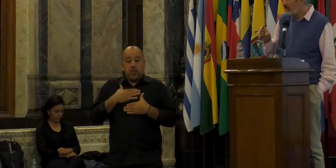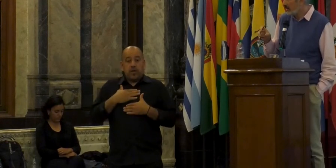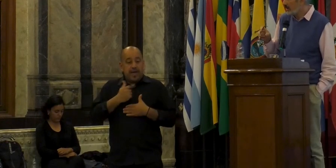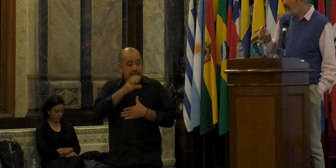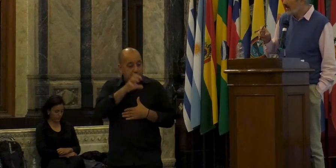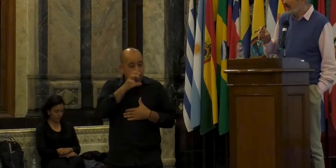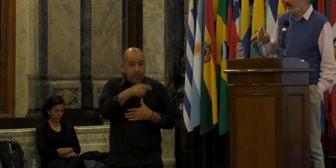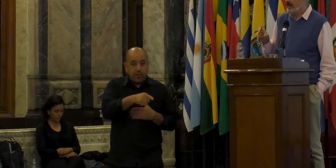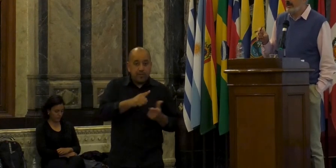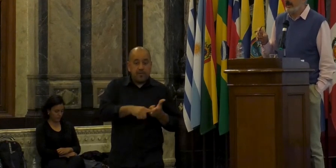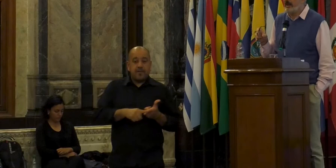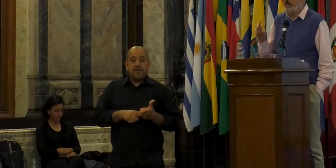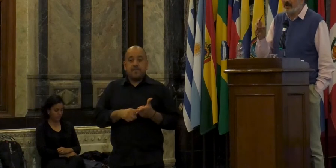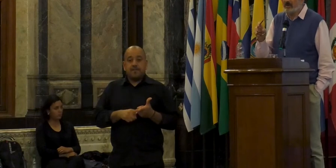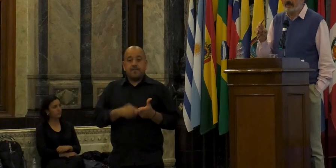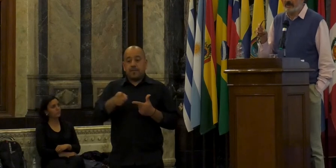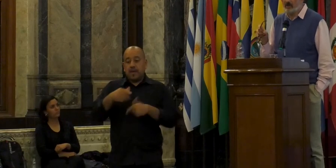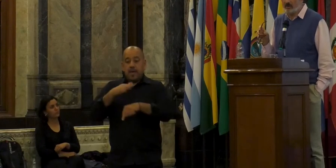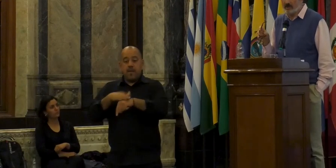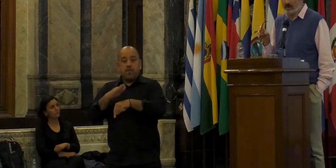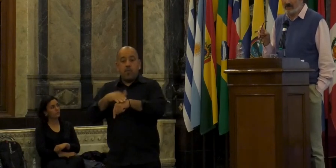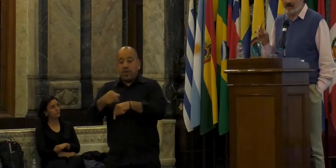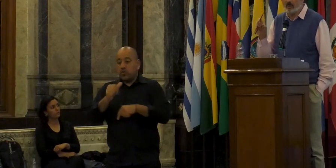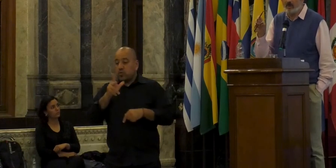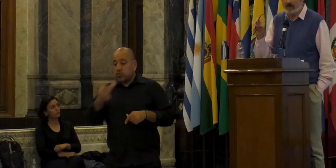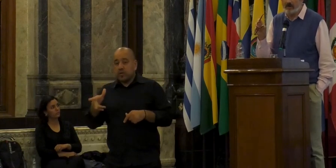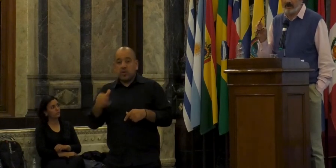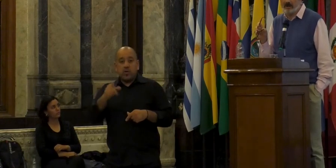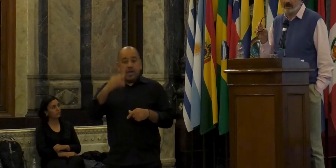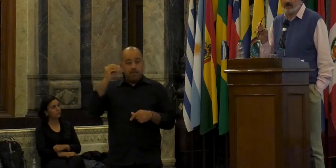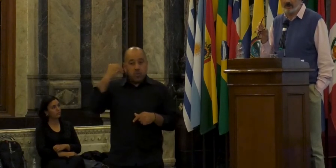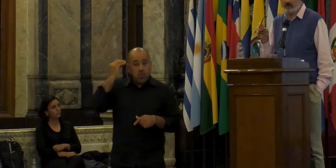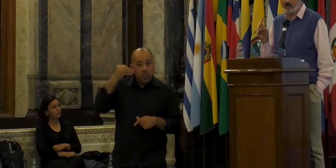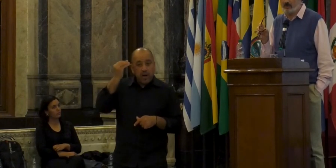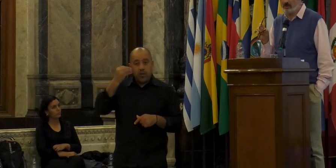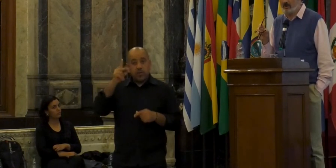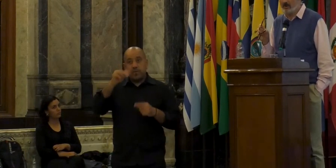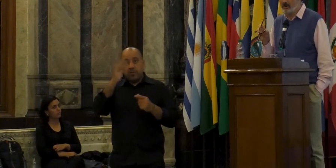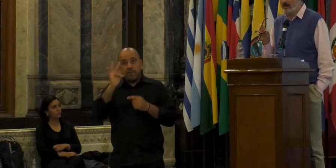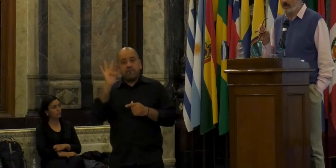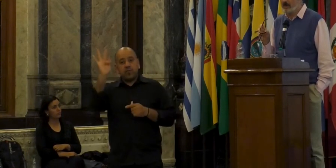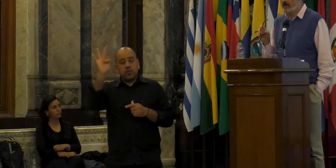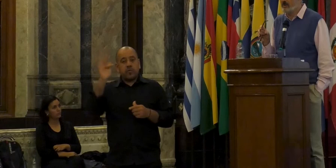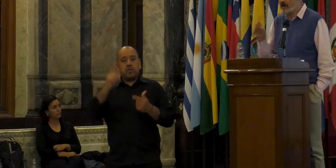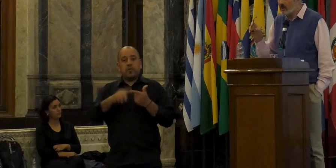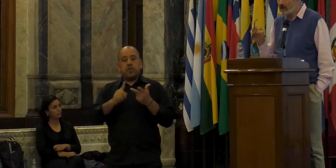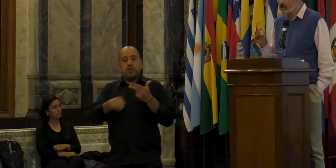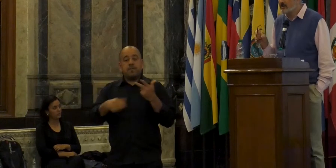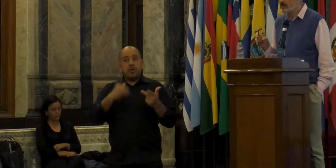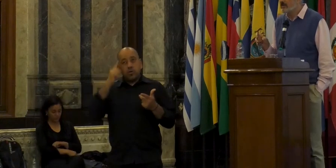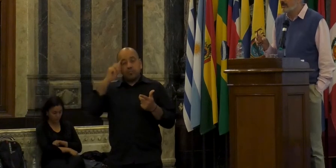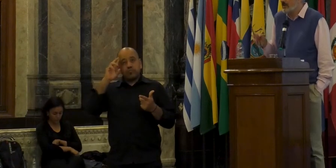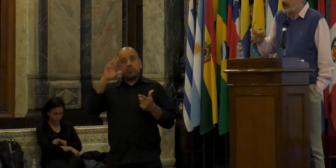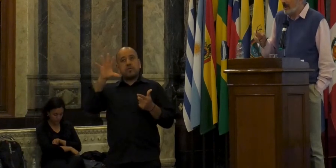perro, el momento que ha tenido con sus hijos, la preocupación que tiene sobre su futuro, los